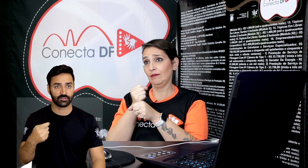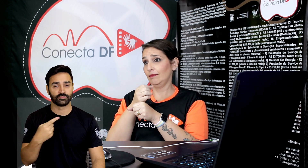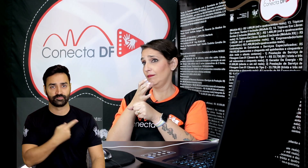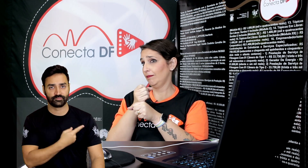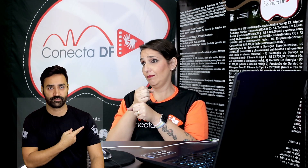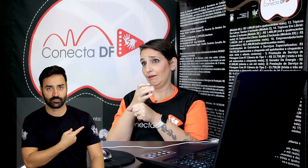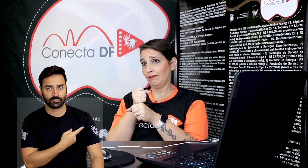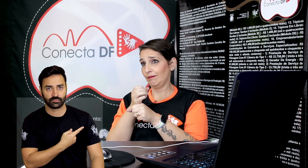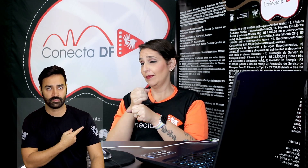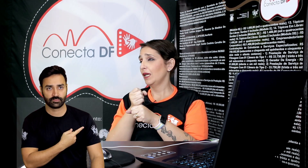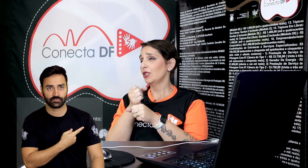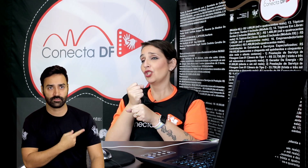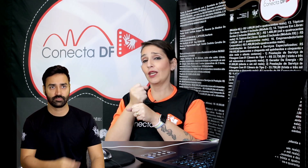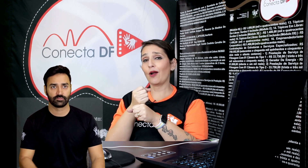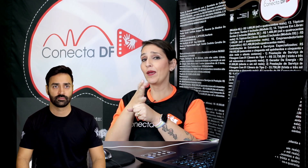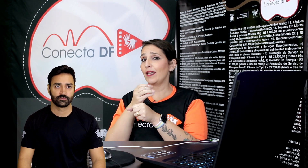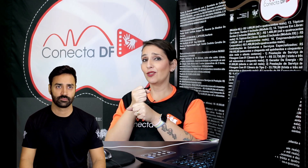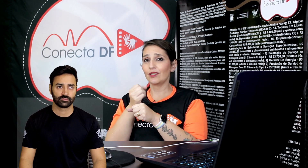batata.